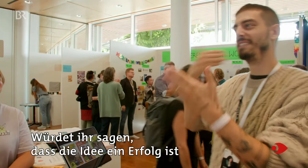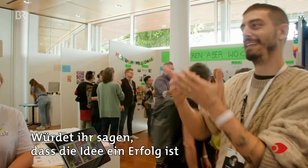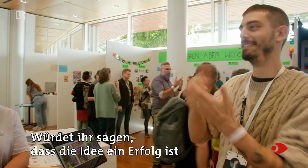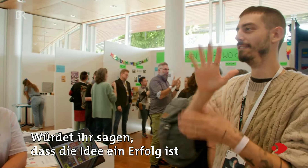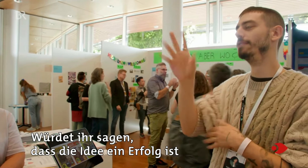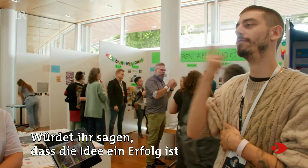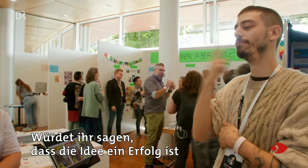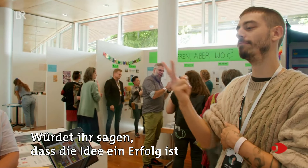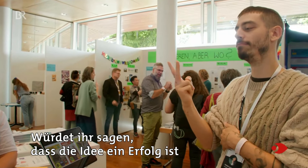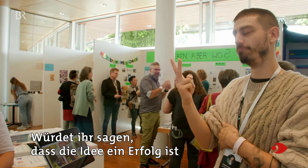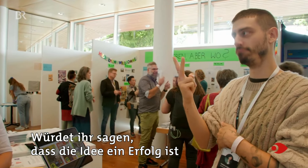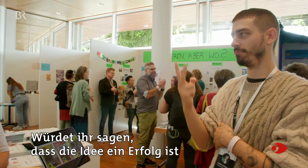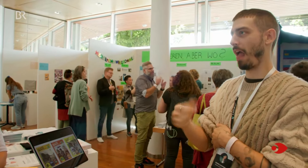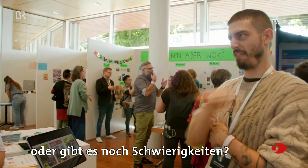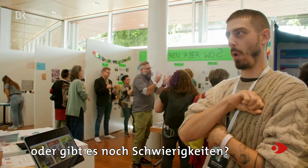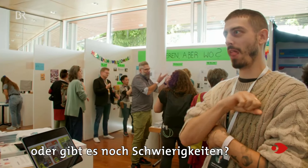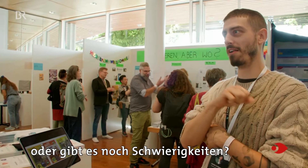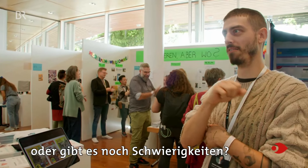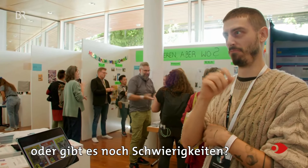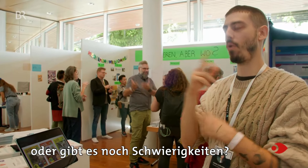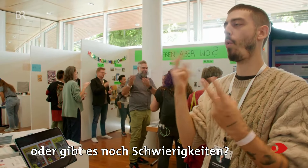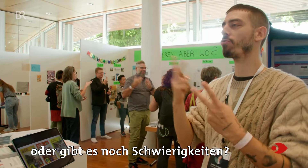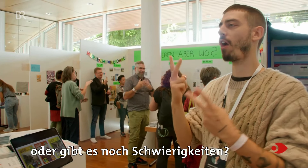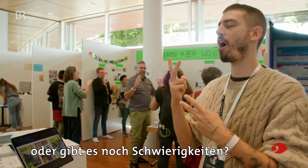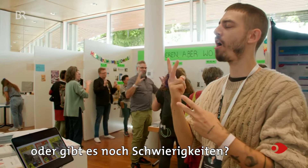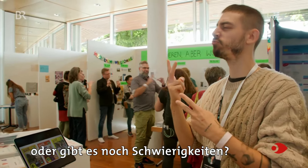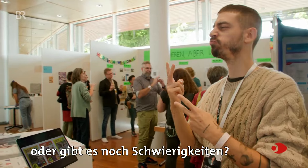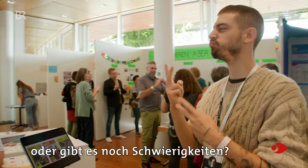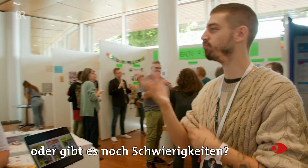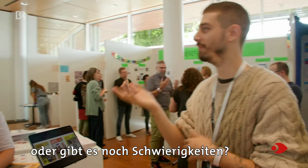Würdet ihr sagen, dass die Idee ein Erfolg ist oder gibt es noch Schwierigkeiten?